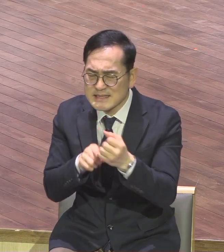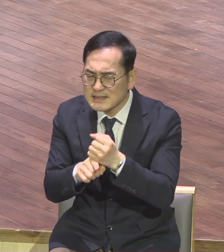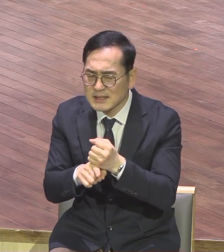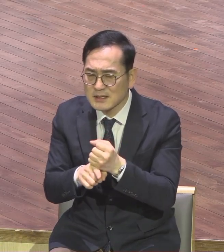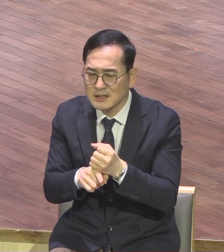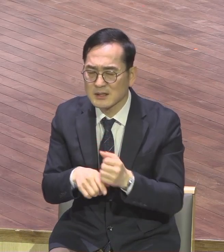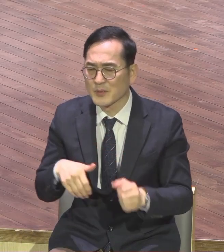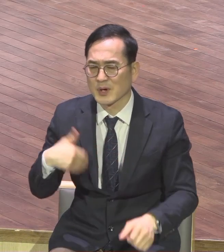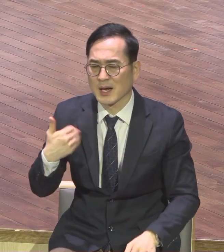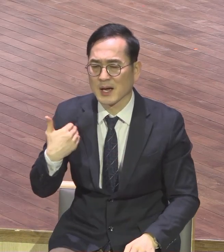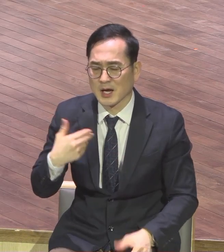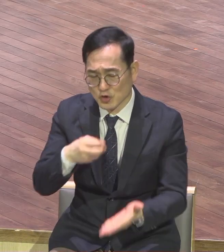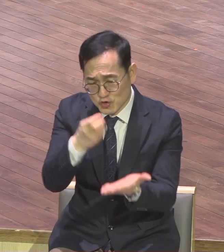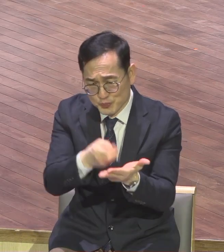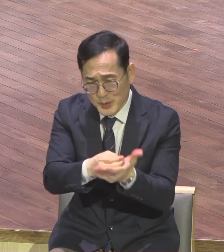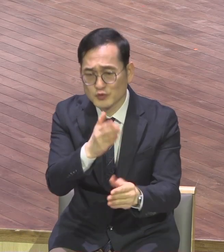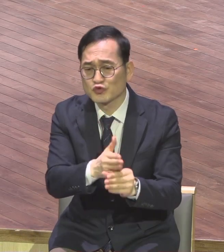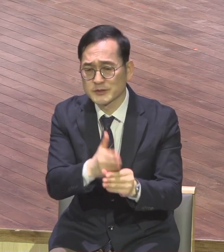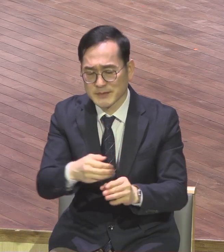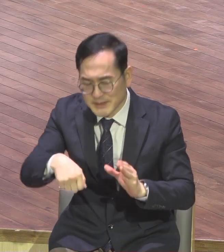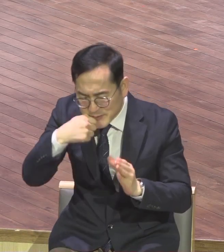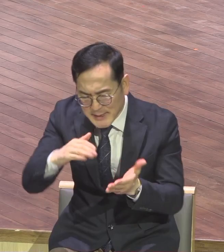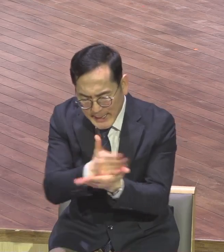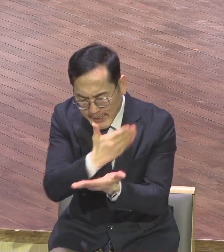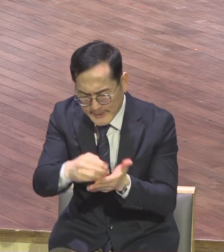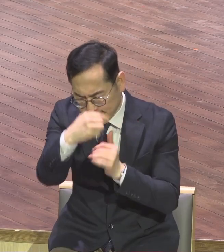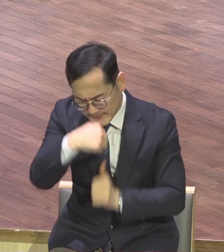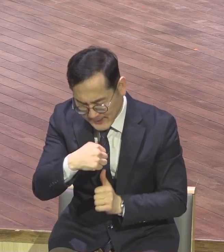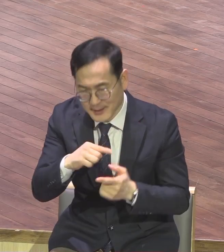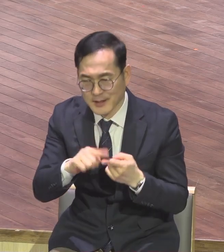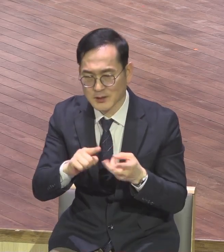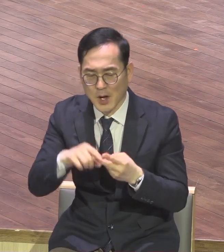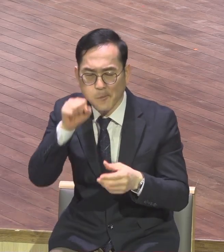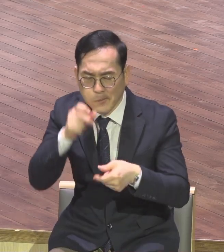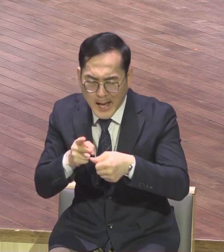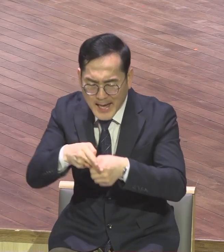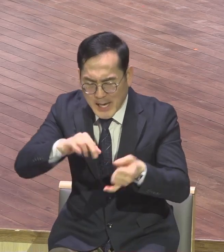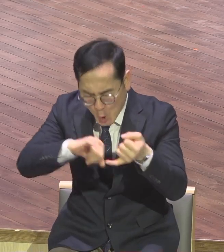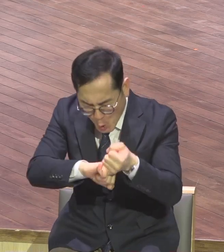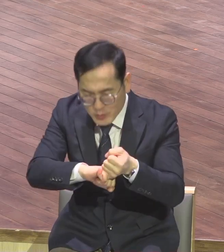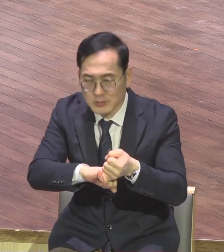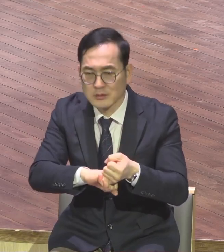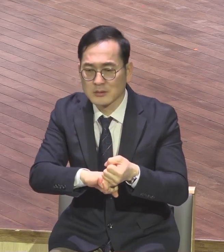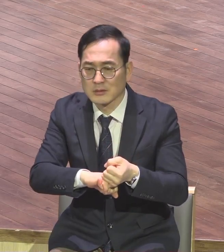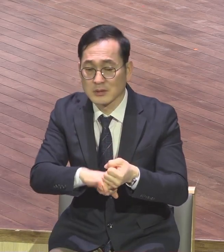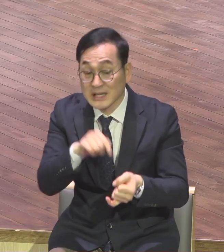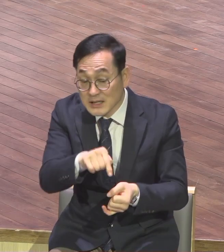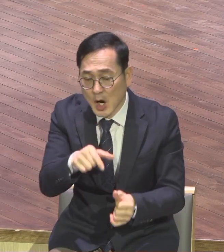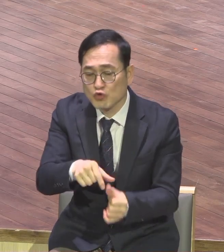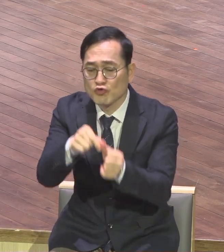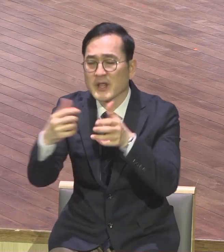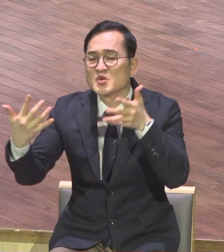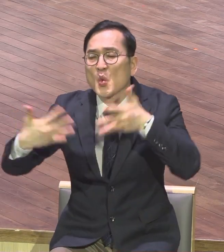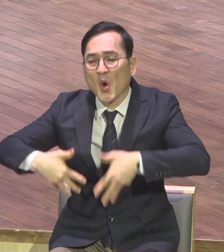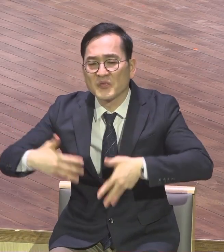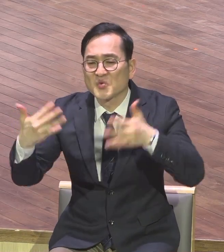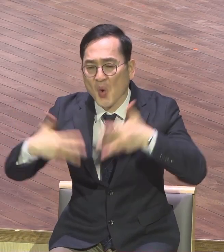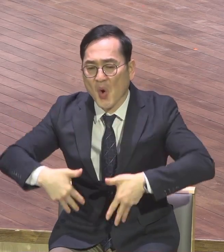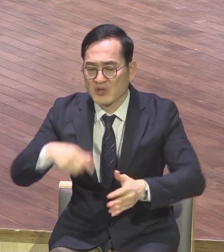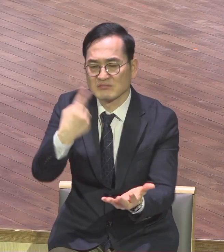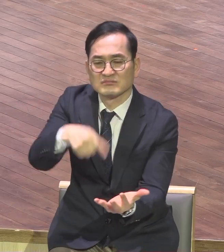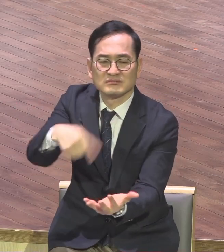뭐야 유대 율법자들이 음식을 가려 먹고 할례를 행하는 것이 구원의 조건으로